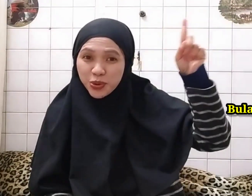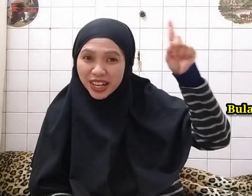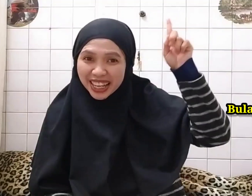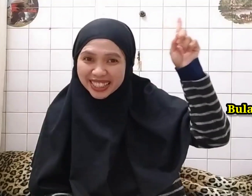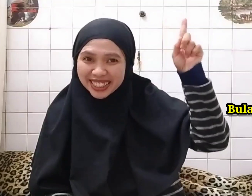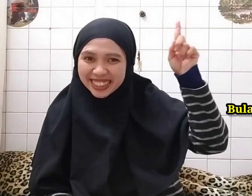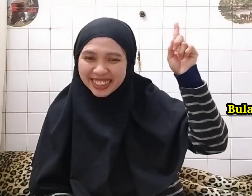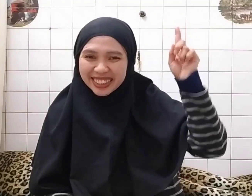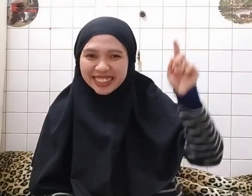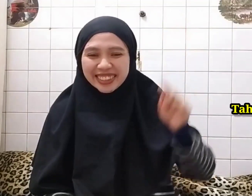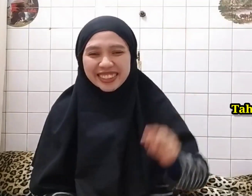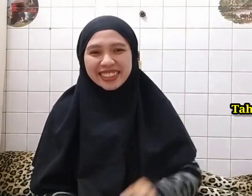bulan,